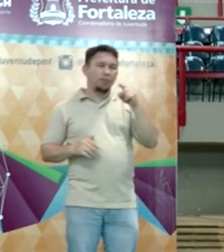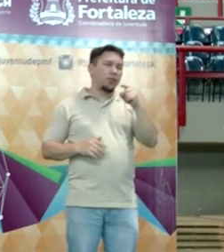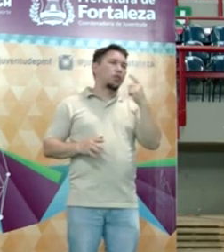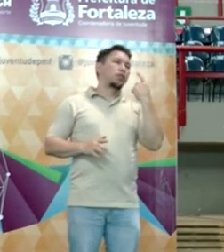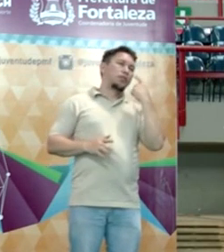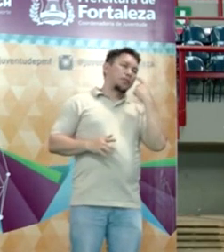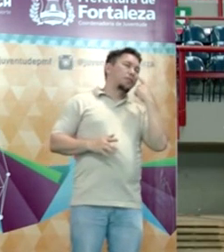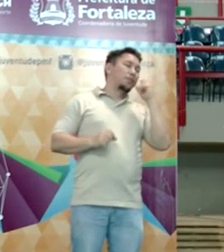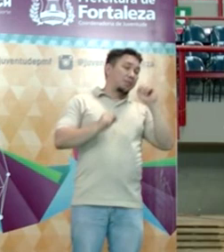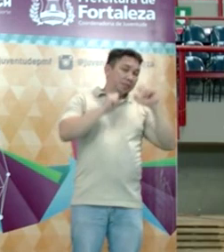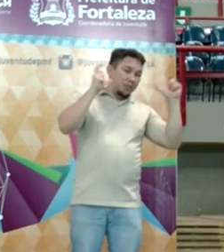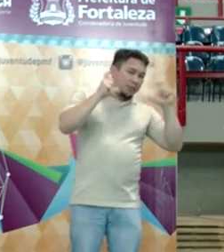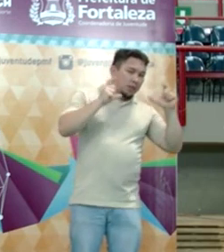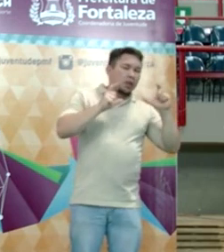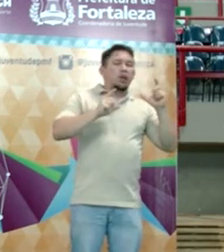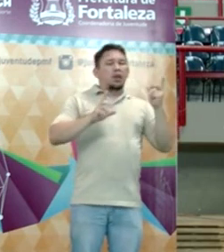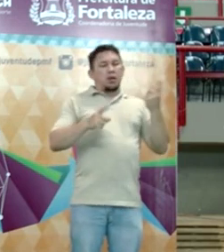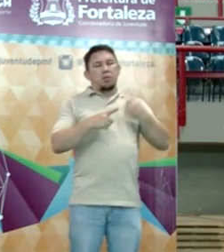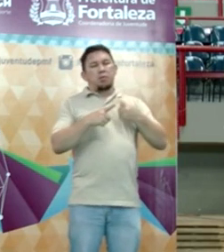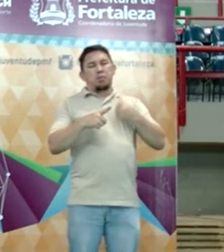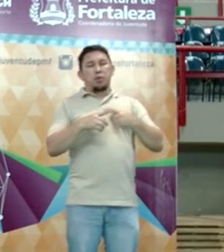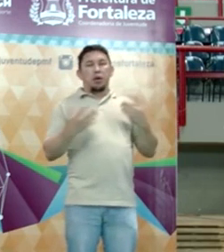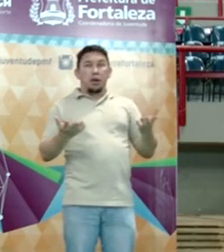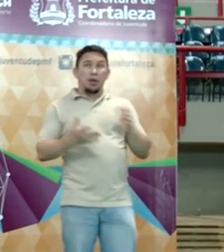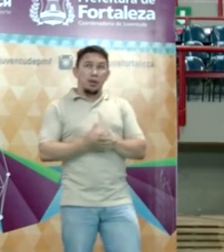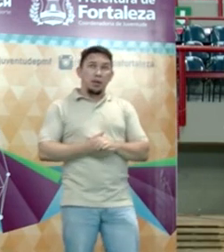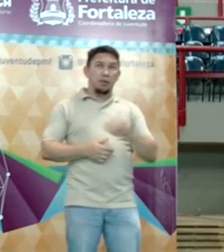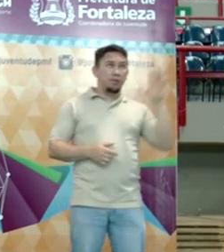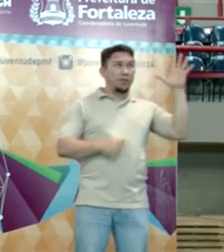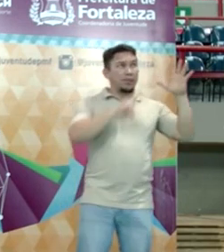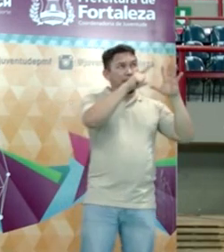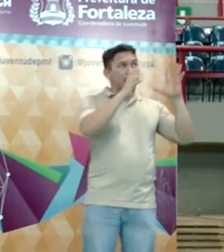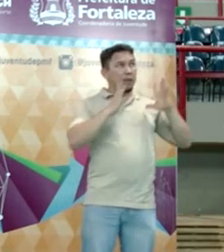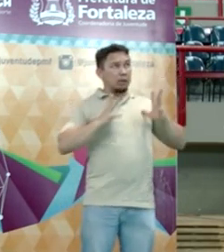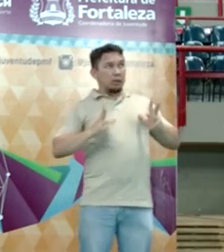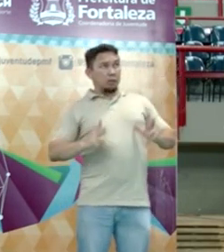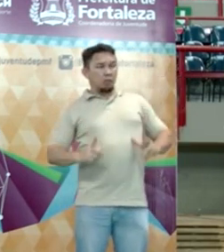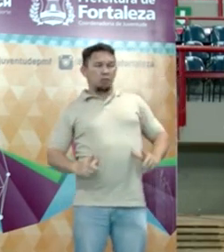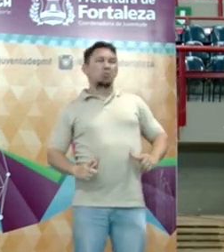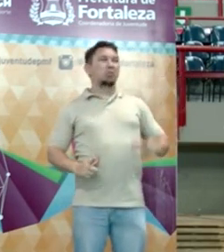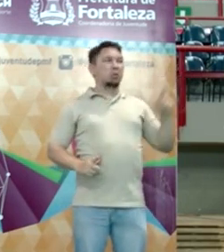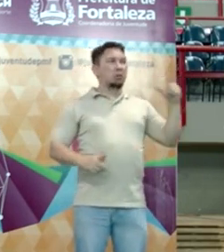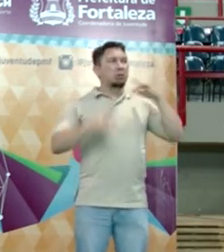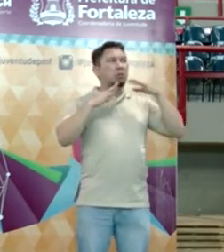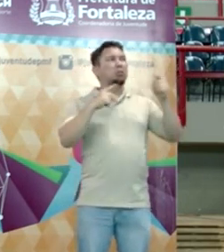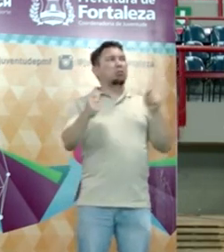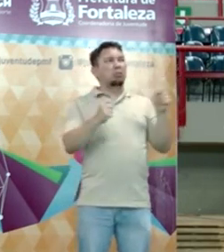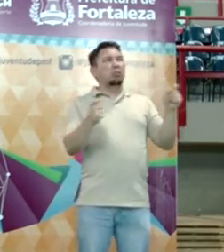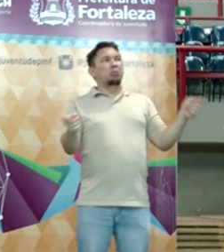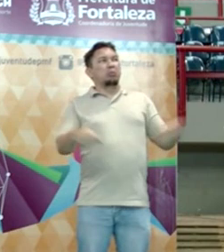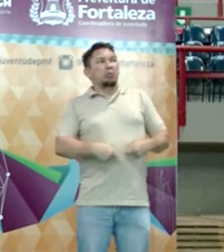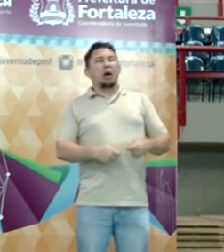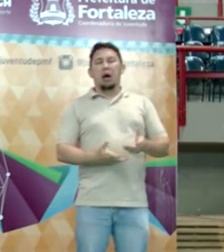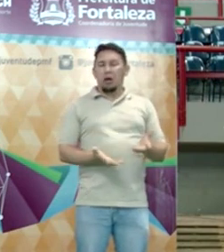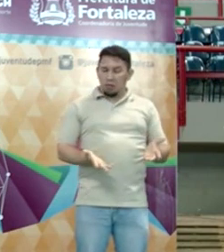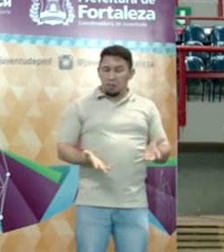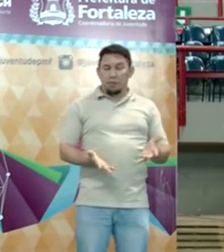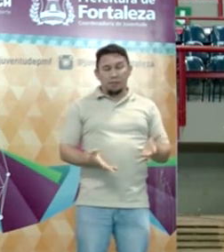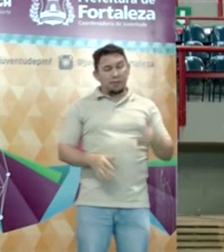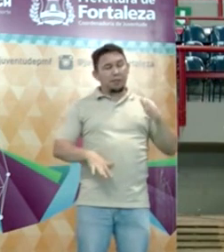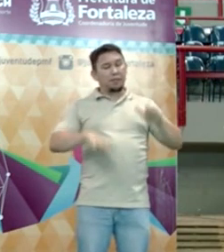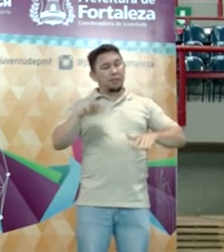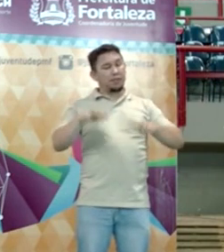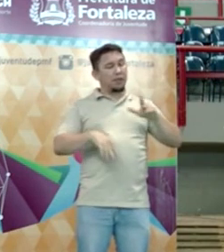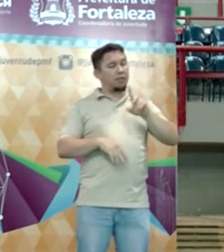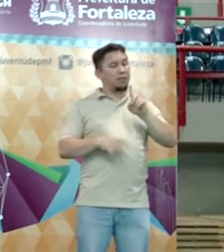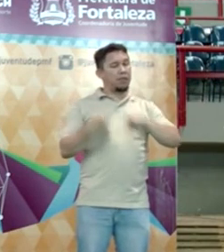Cuidado, gente. Às vezes a gente percebe, a energia limpa é a energia ecologicamente viável. Às